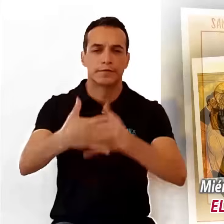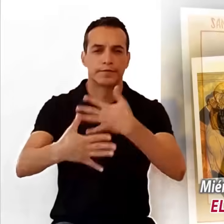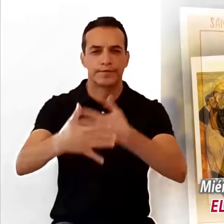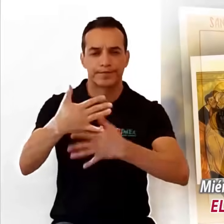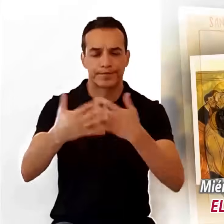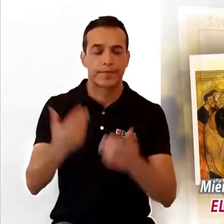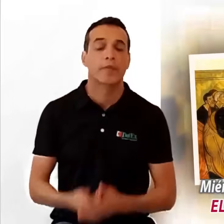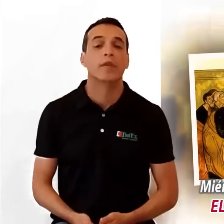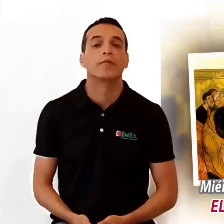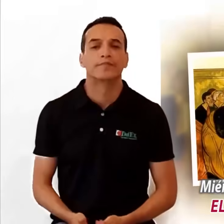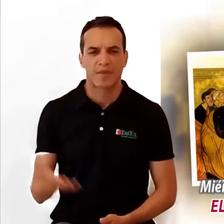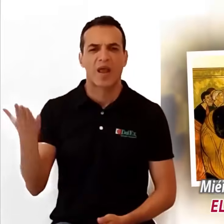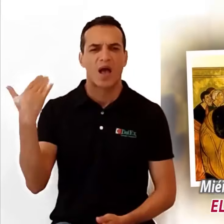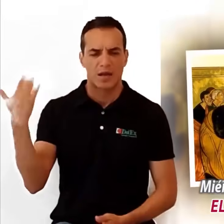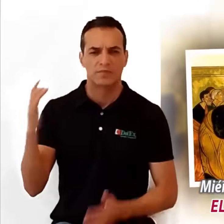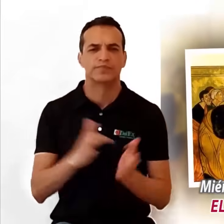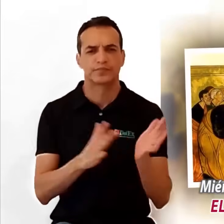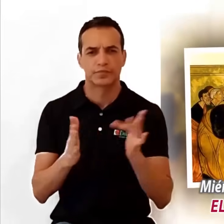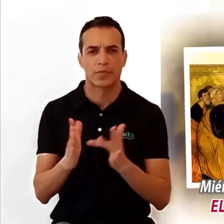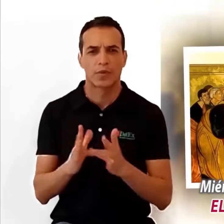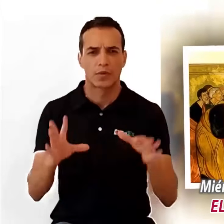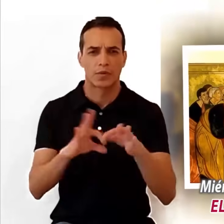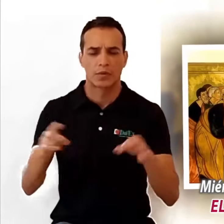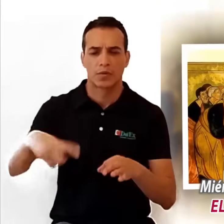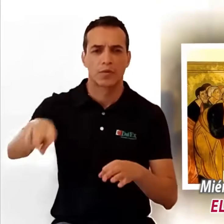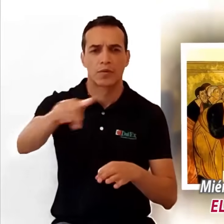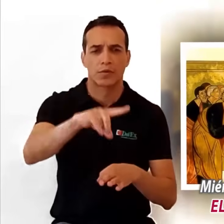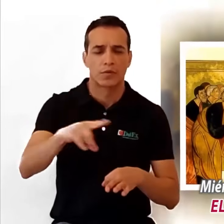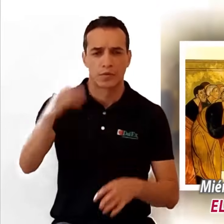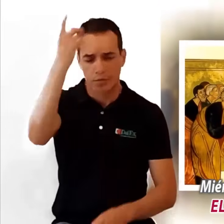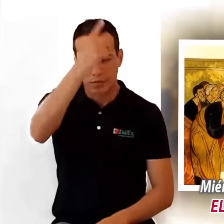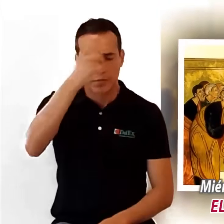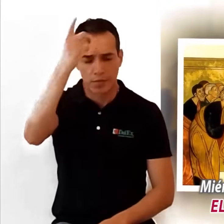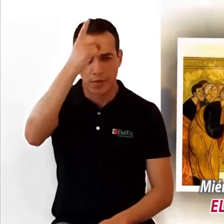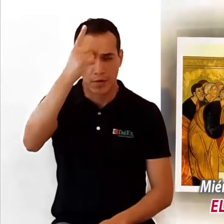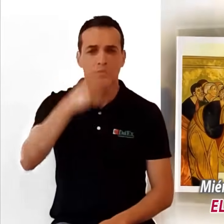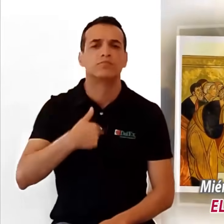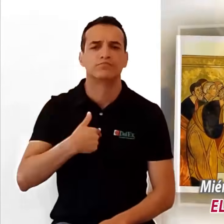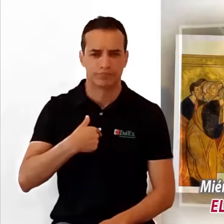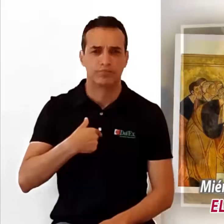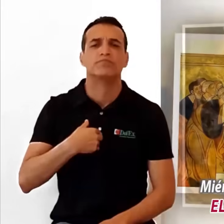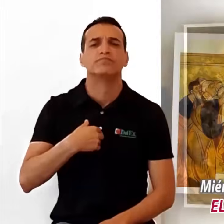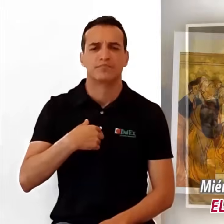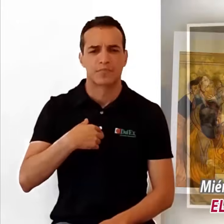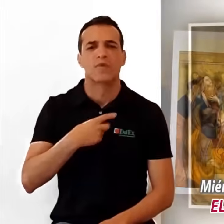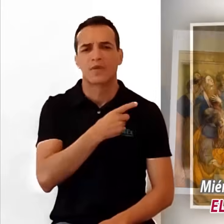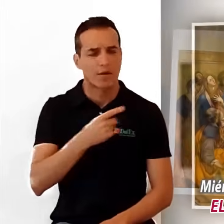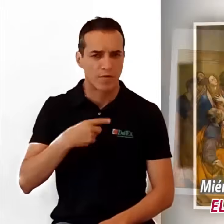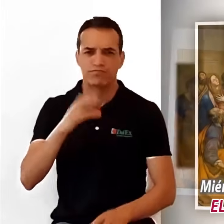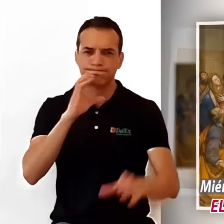15. En aquel tiempo, Jesús dijo a sus discípulos: aún tengo muchas cosas que